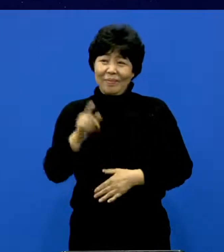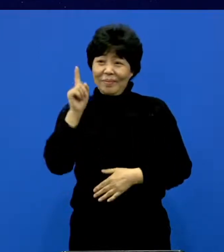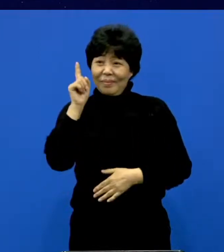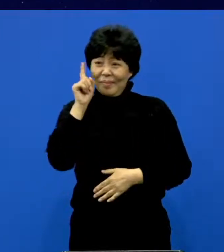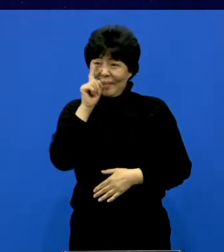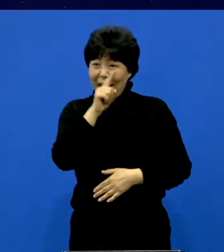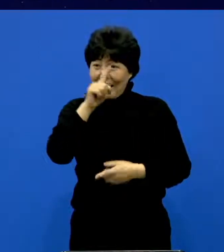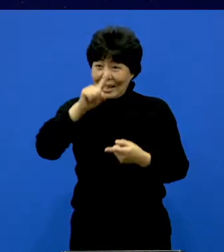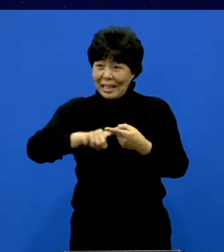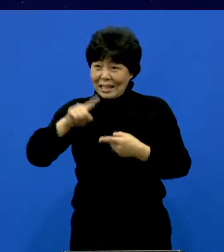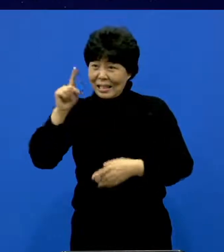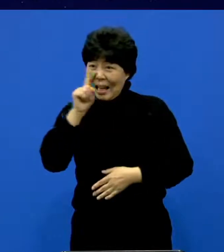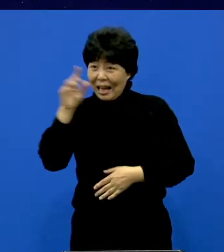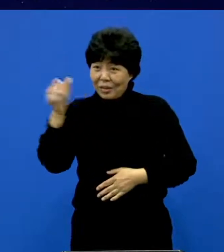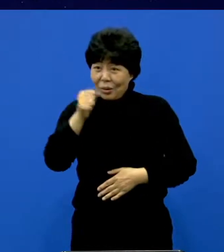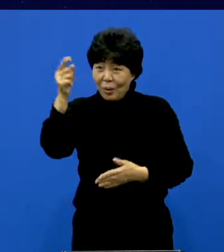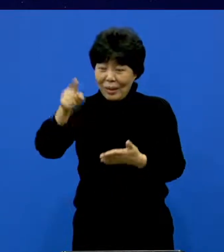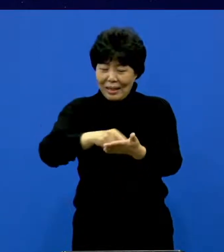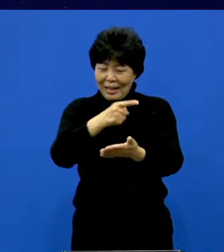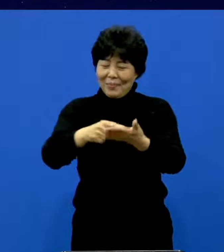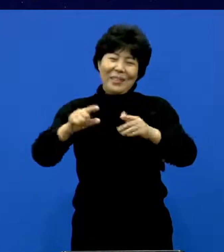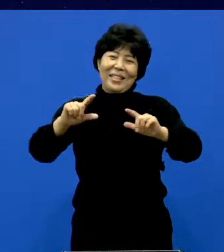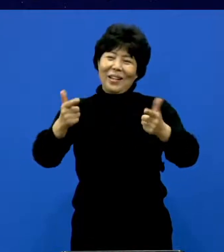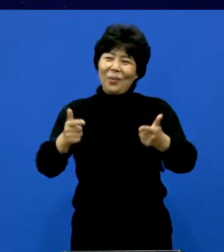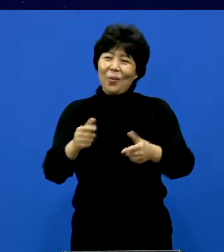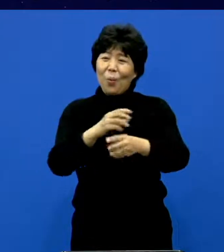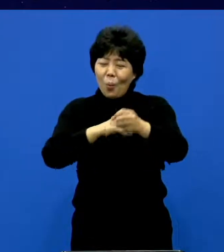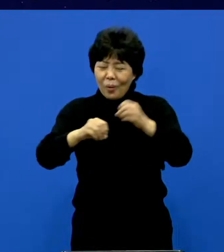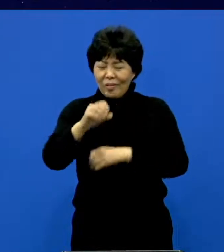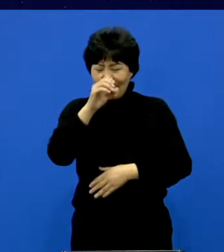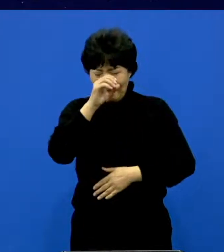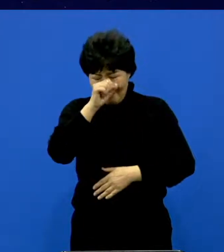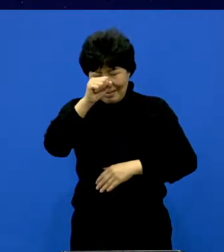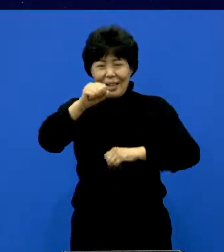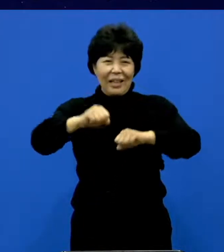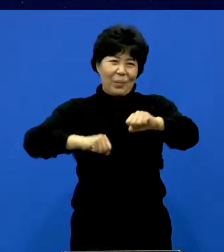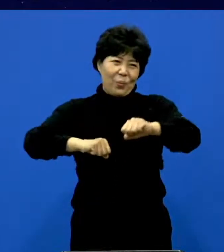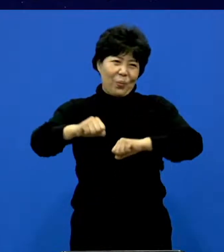악의 악순환을 은혜의 선순환으로 돌려놓죠.